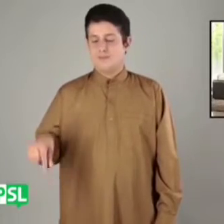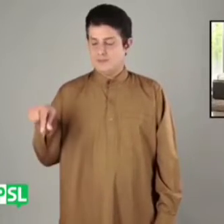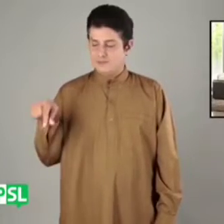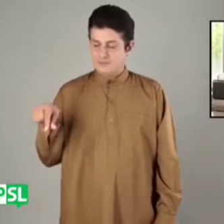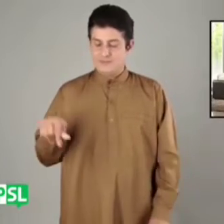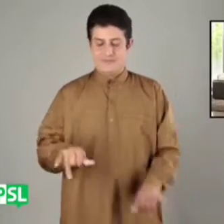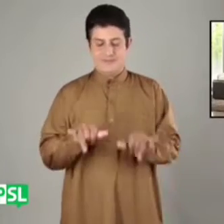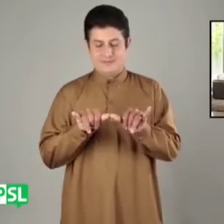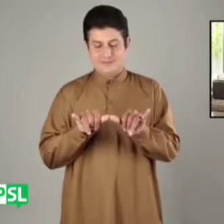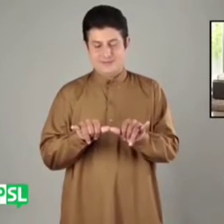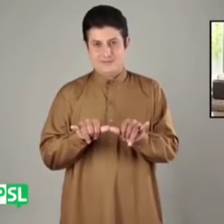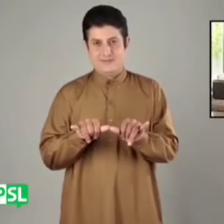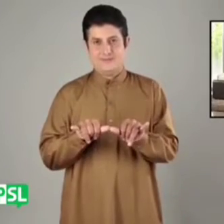Malka size.